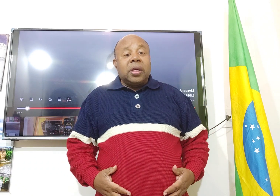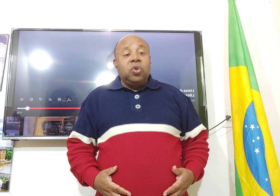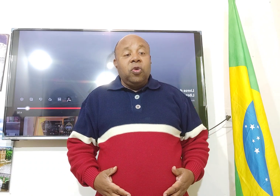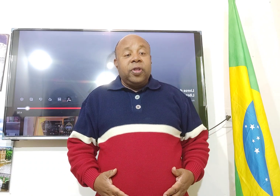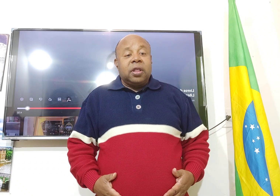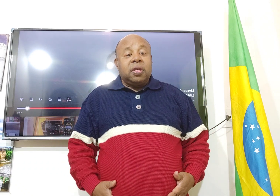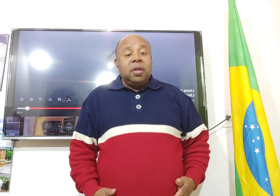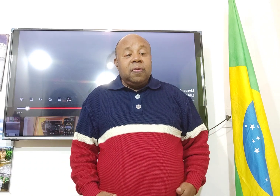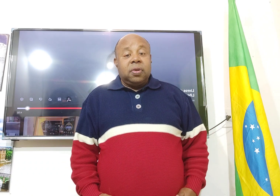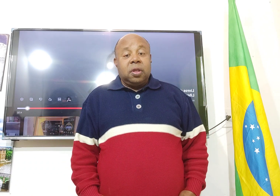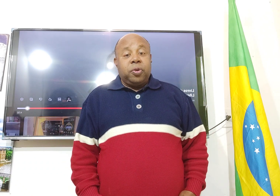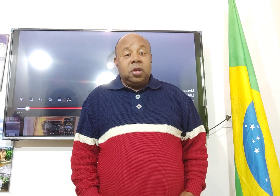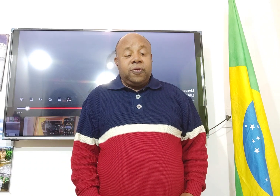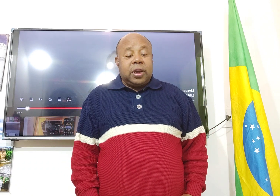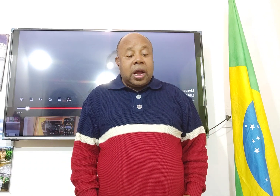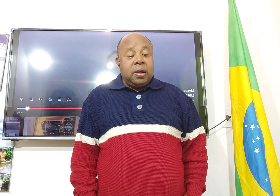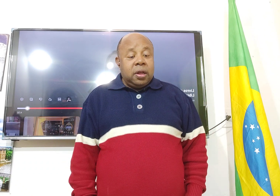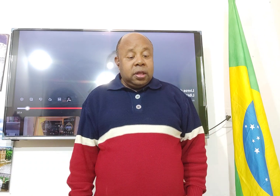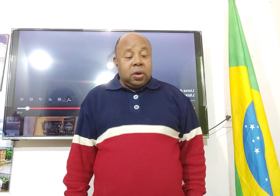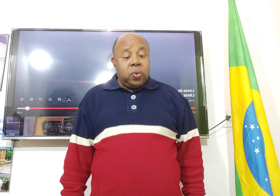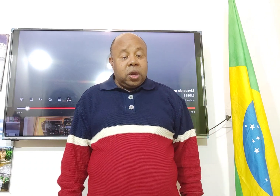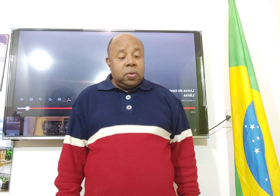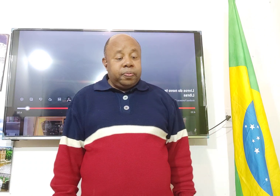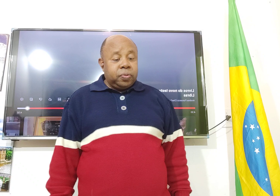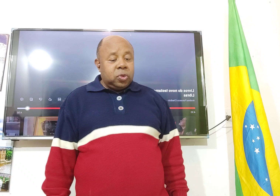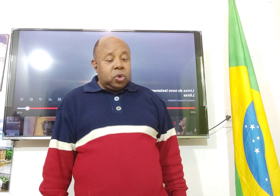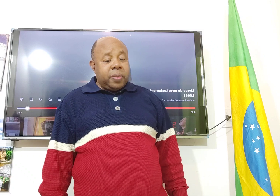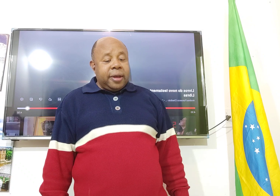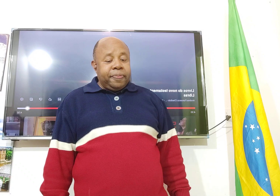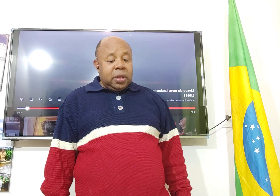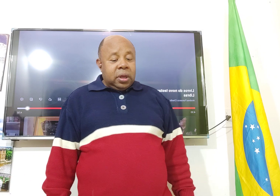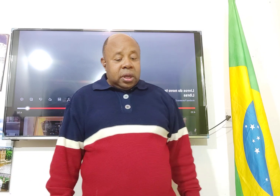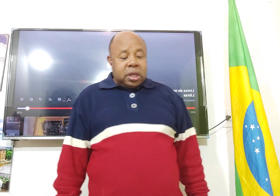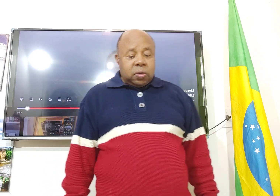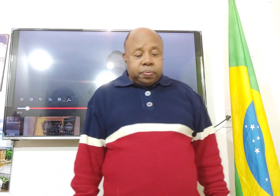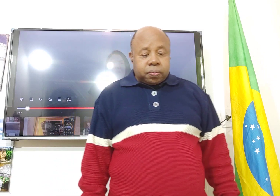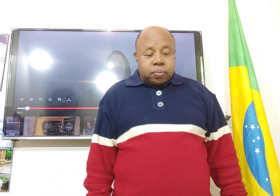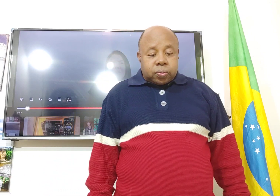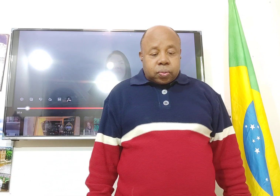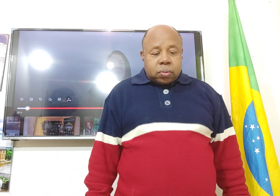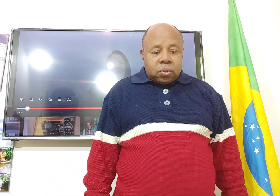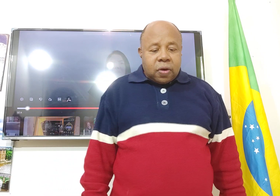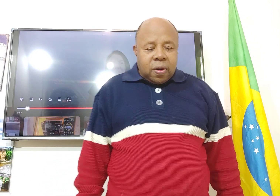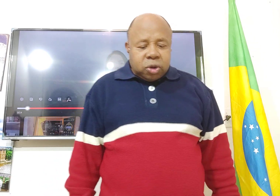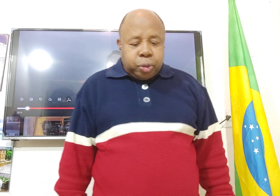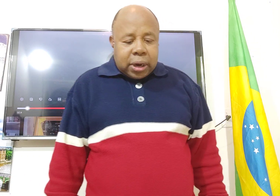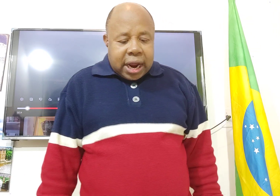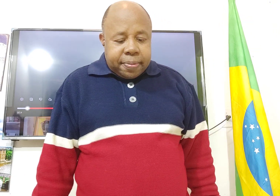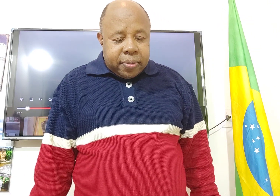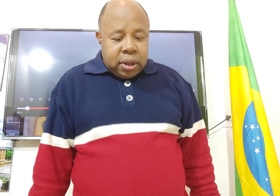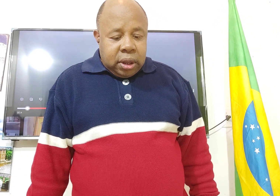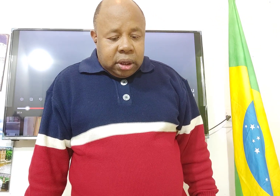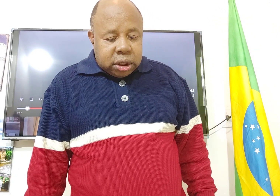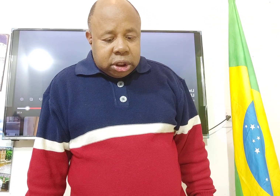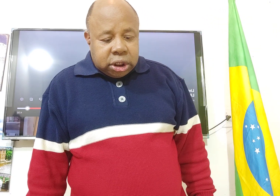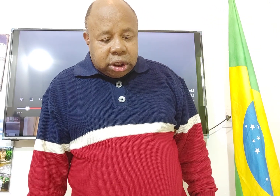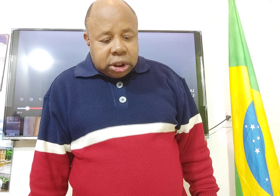algumas dúvidas, vocês podem ficar tranquilos. Tudo bem? Então, vamos pular